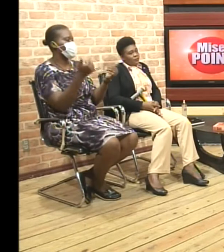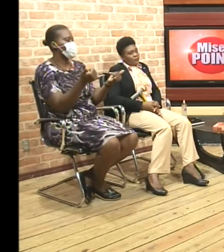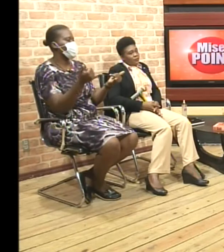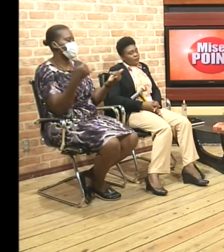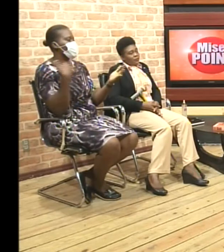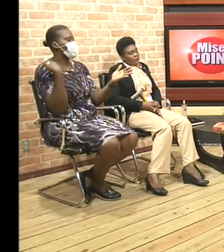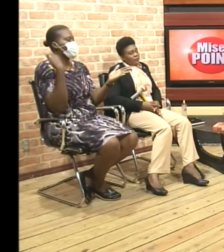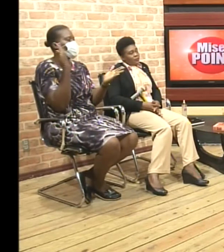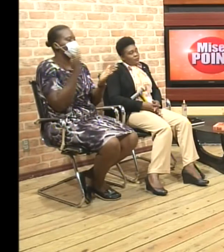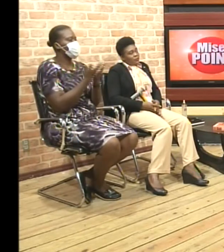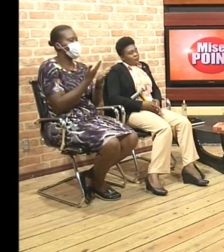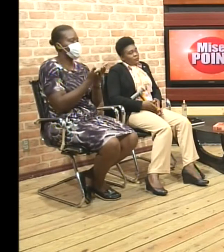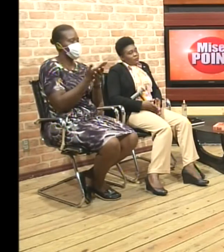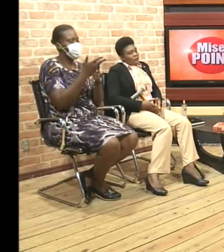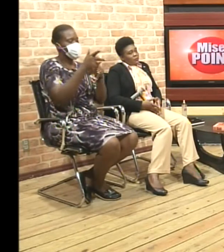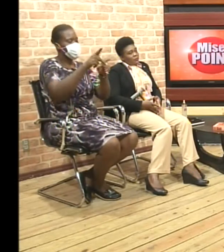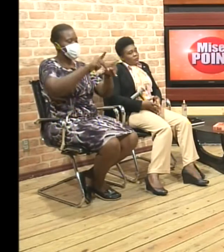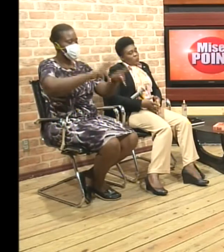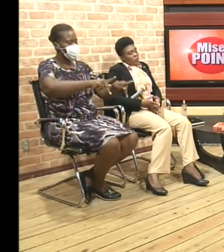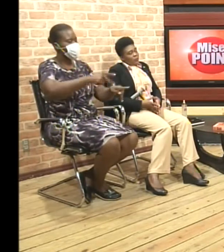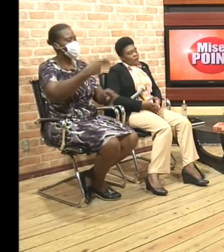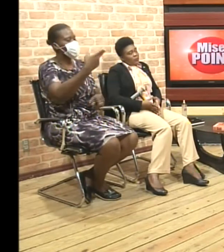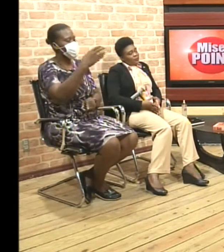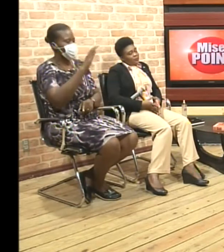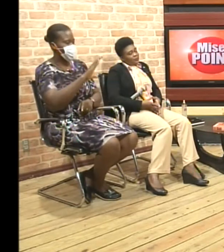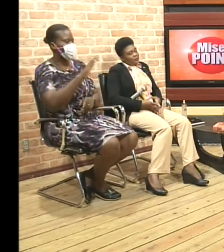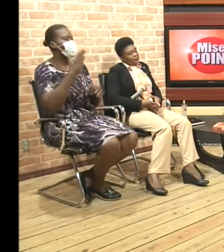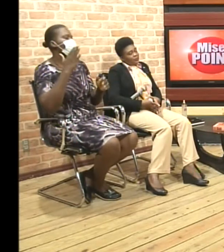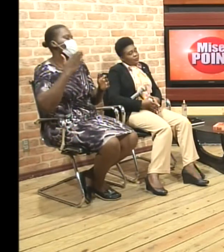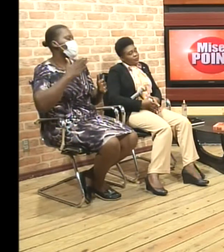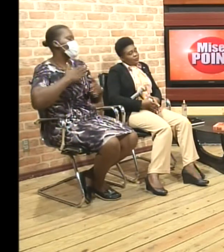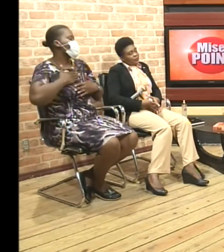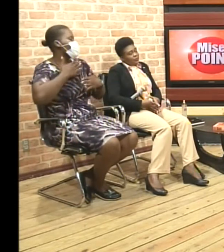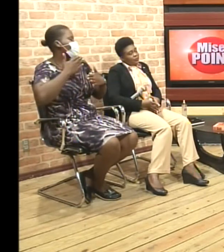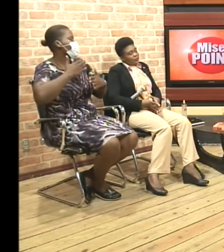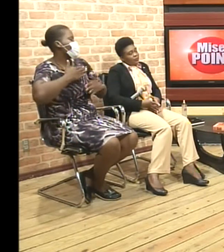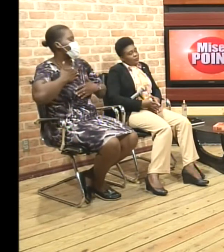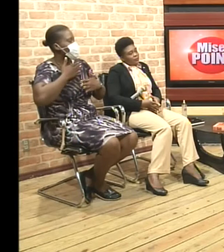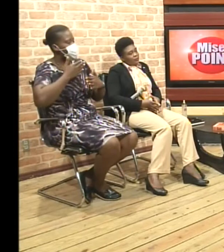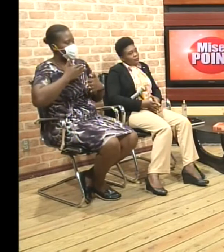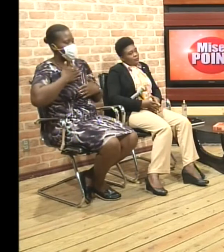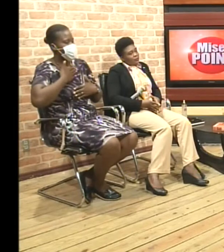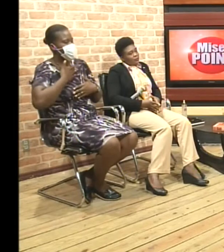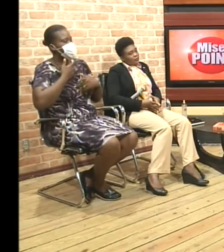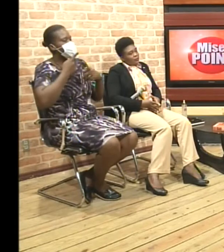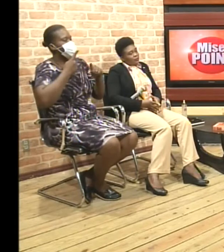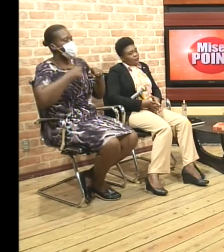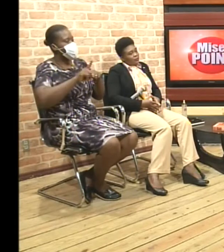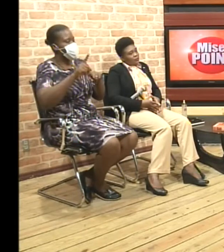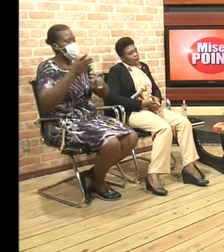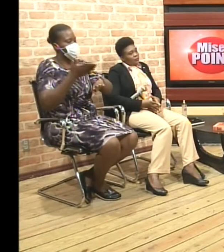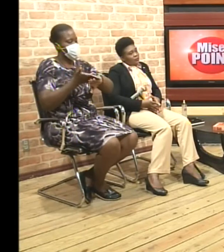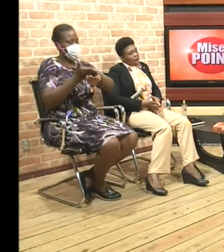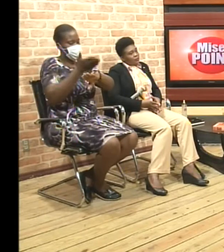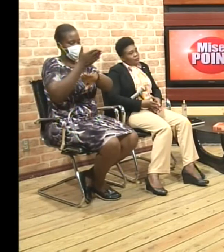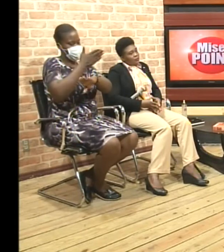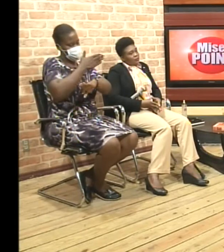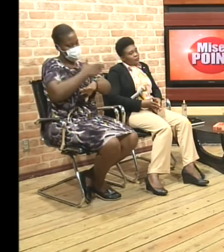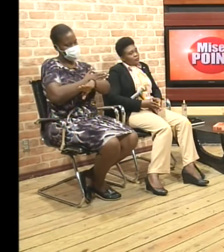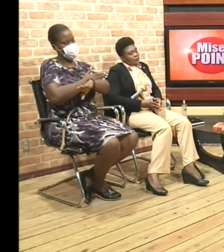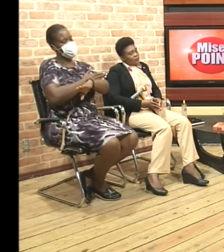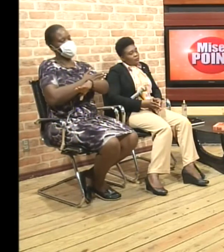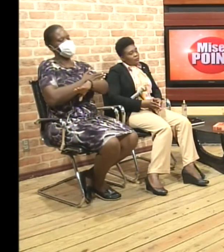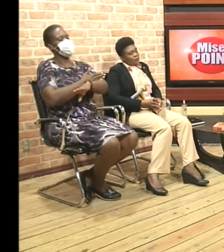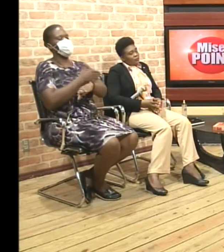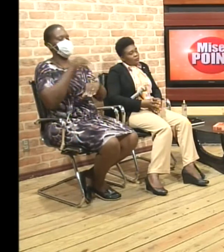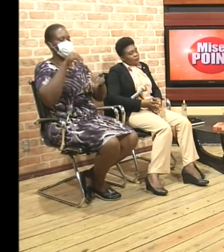fait, mon handicap, vous avez dit, ah, c'est une non nous. Maintenant, et par rapport avec ce que gagné, avant arriver dans le bureau, secrétaire d'État pour intégration mon